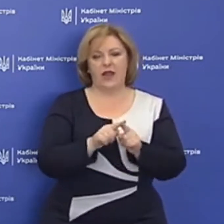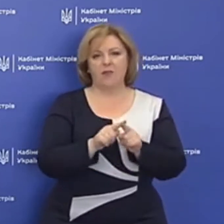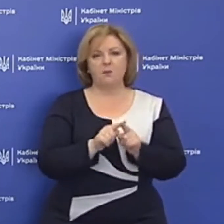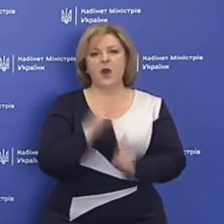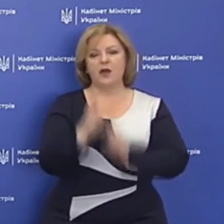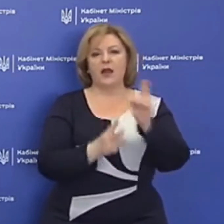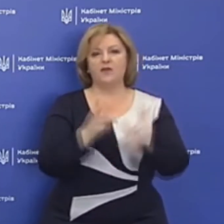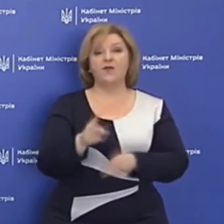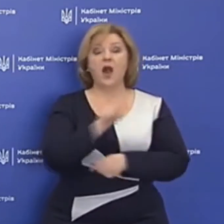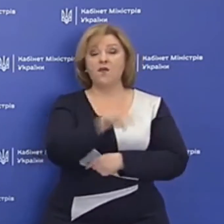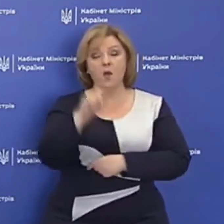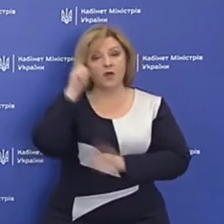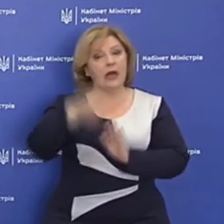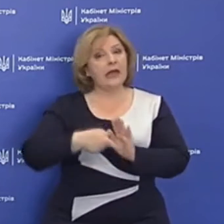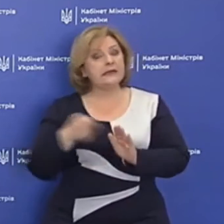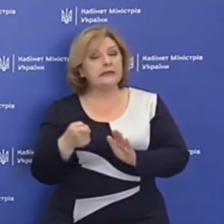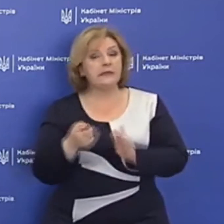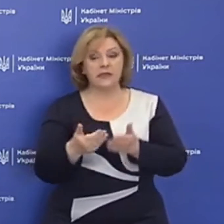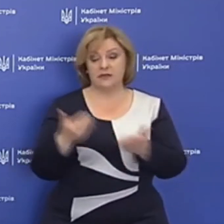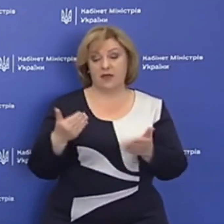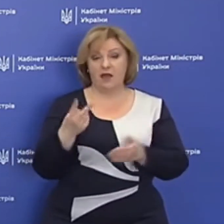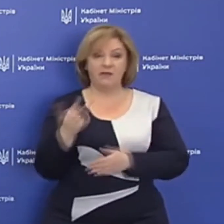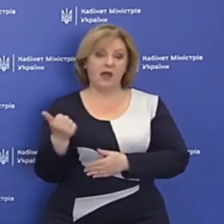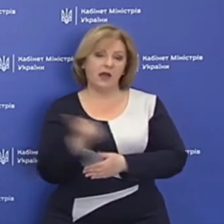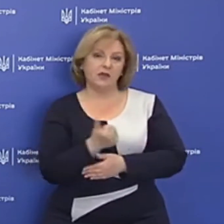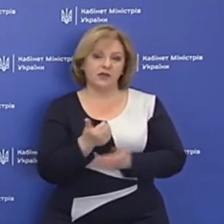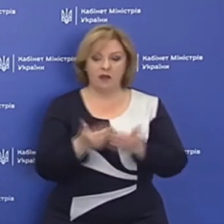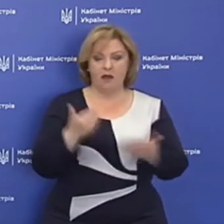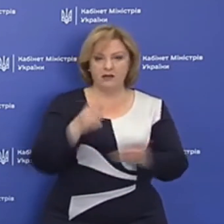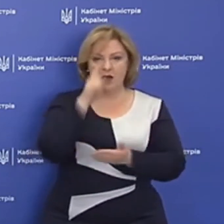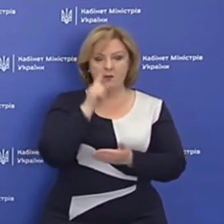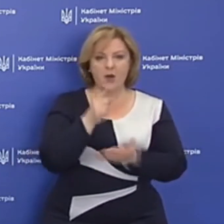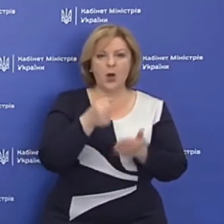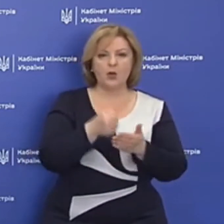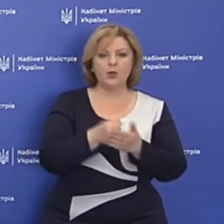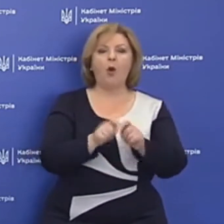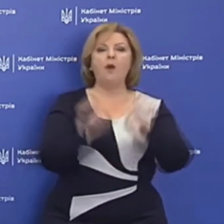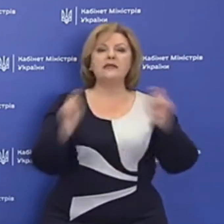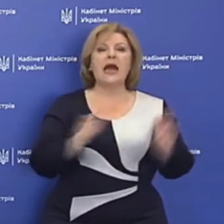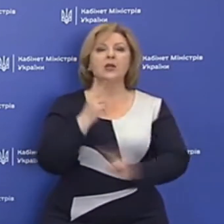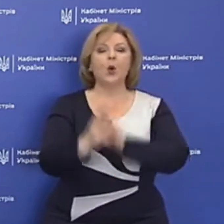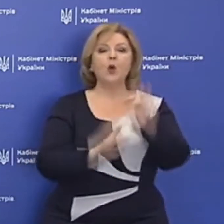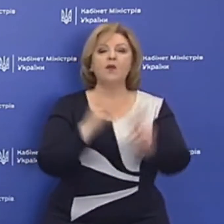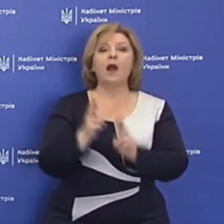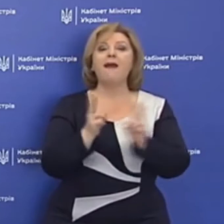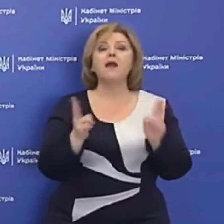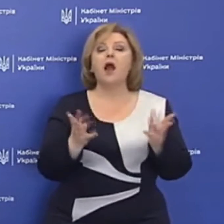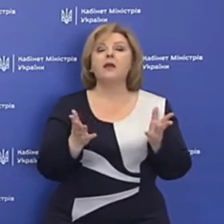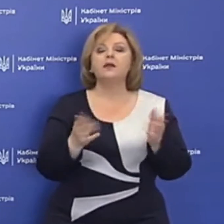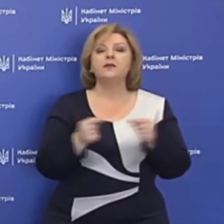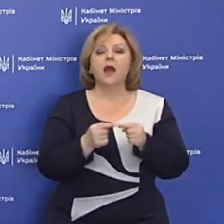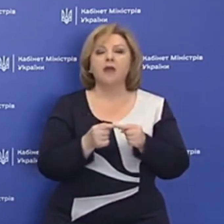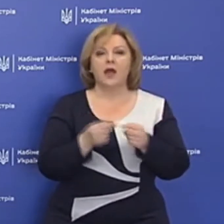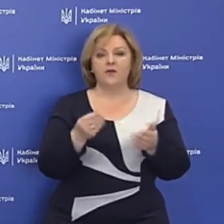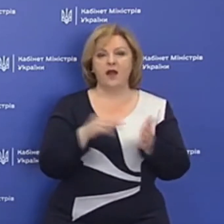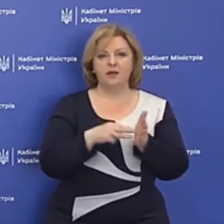Тобто вони дізналися там за два тижні, за місяць до старту реформи, який саме тариф, скільки він